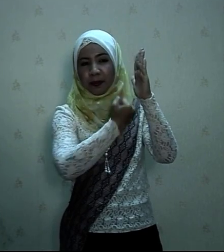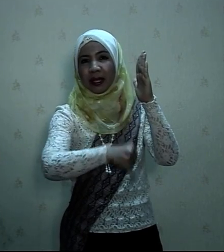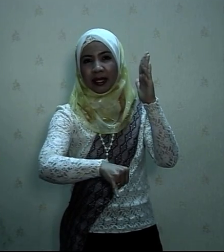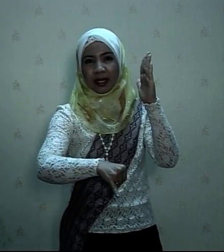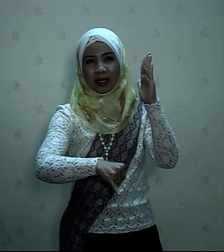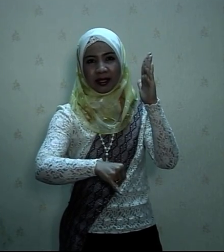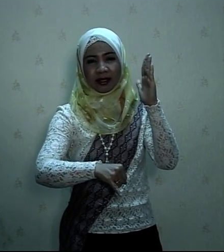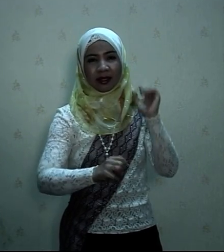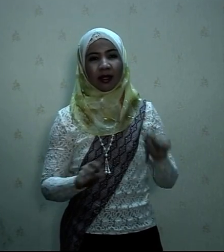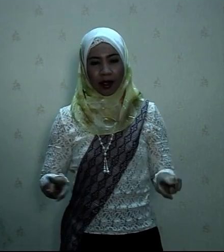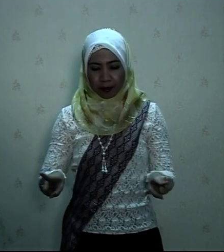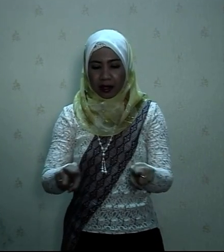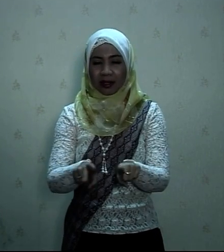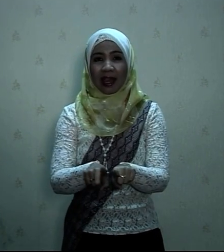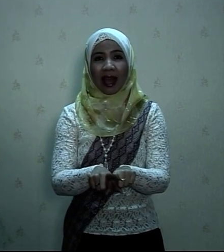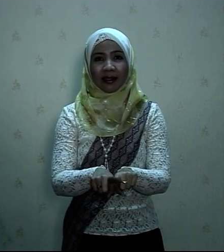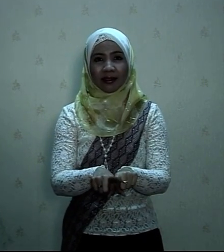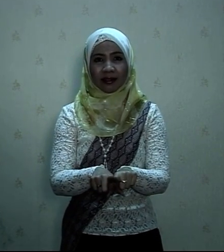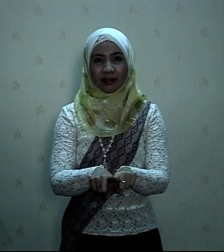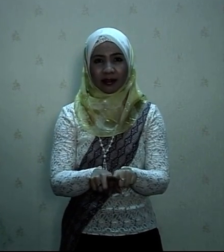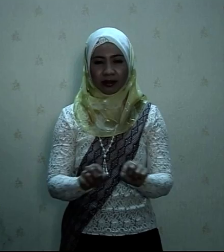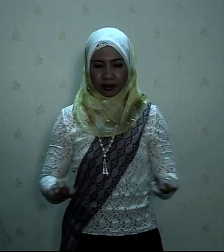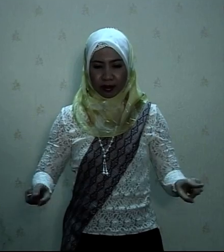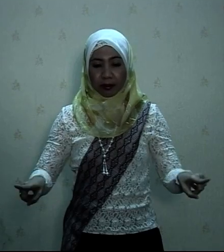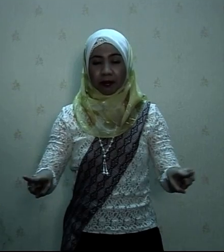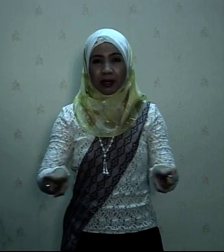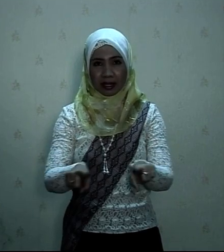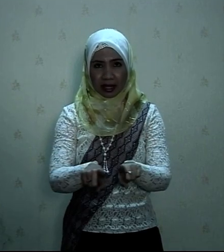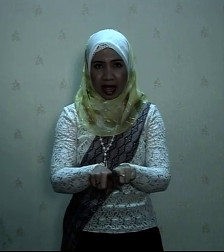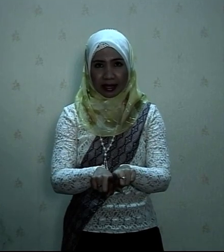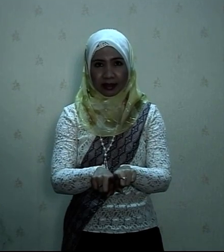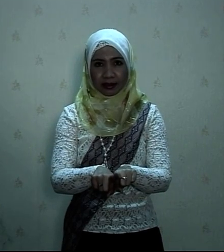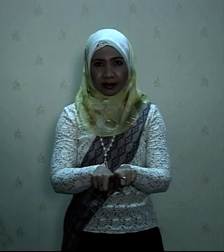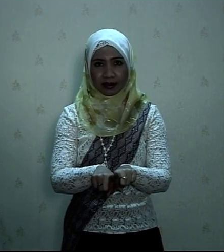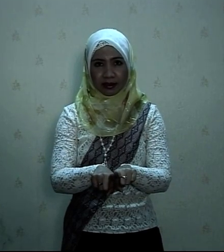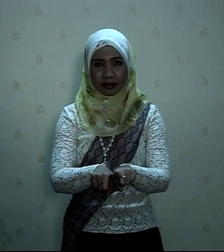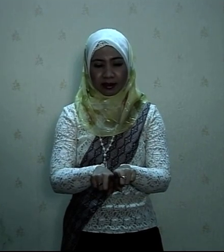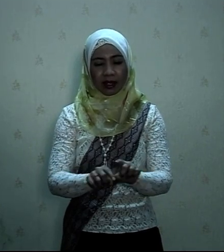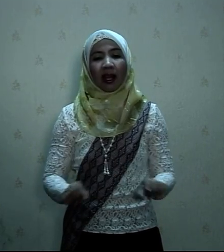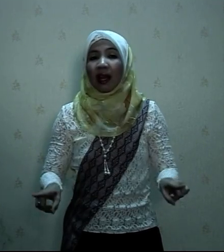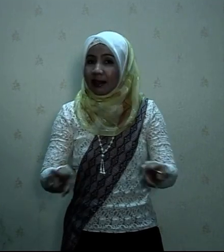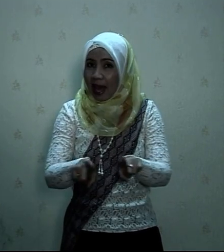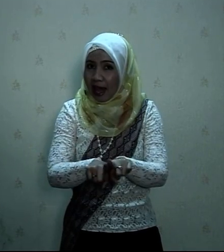ผิดเหมือนกันเหมือนกันต่าง